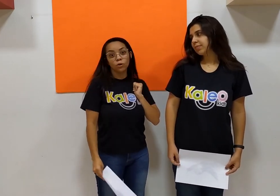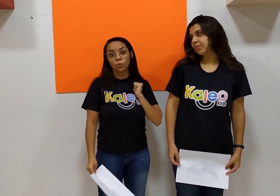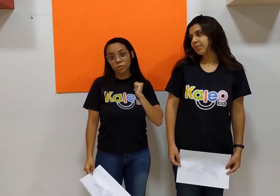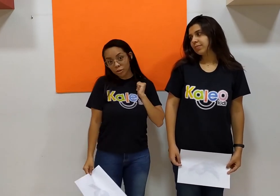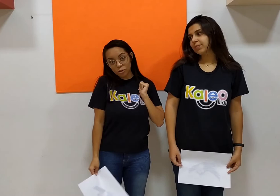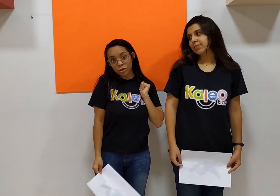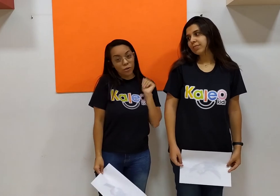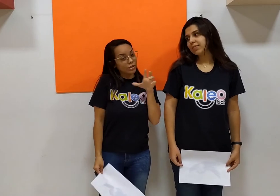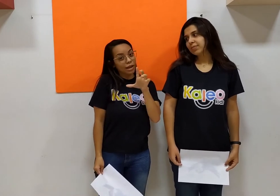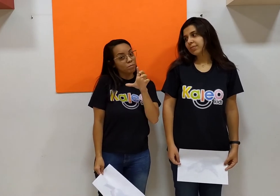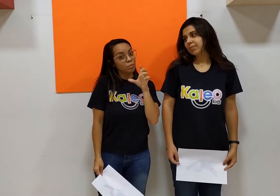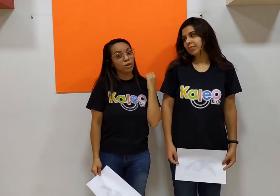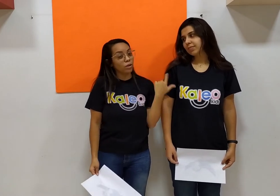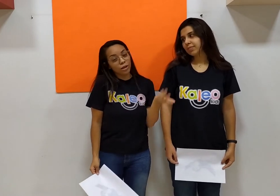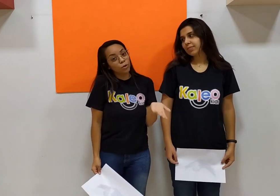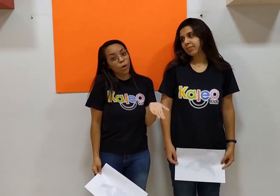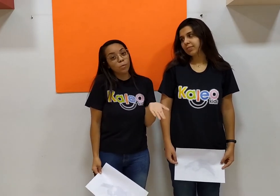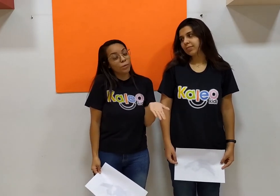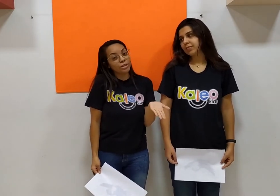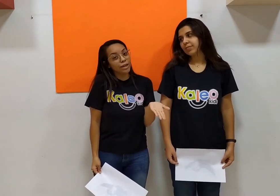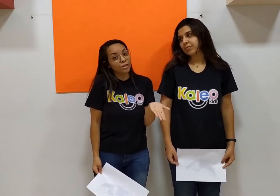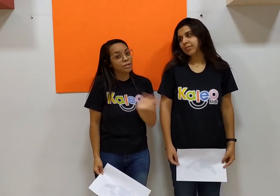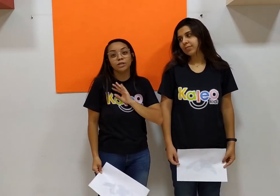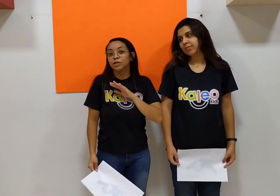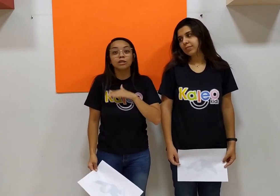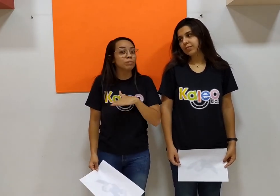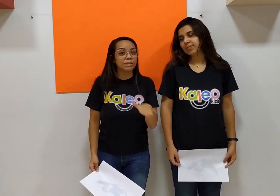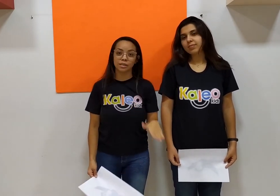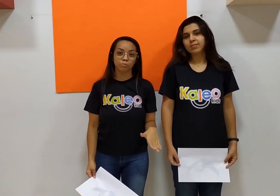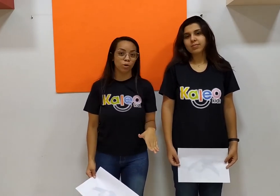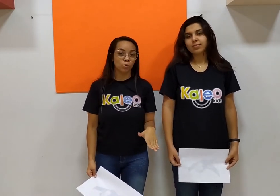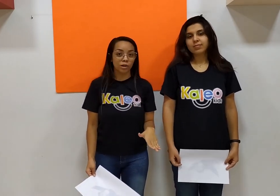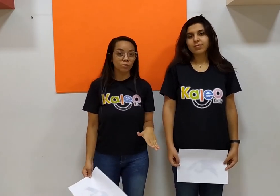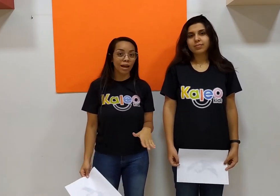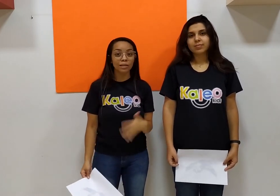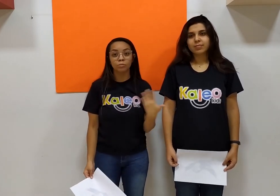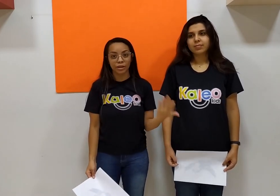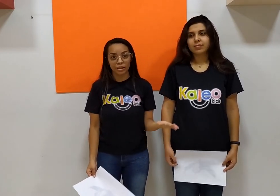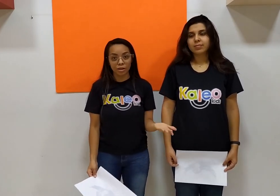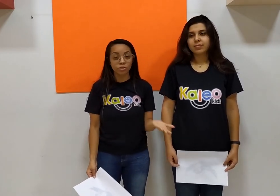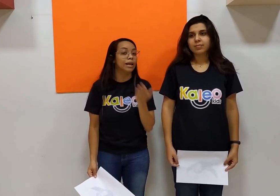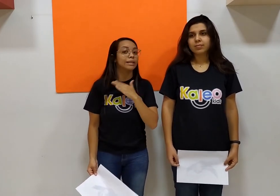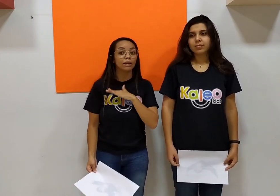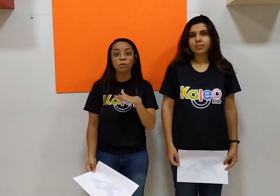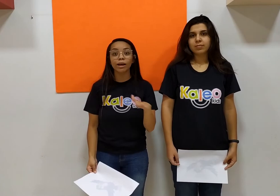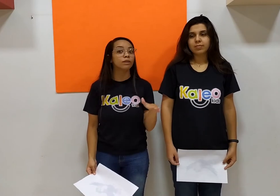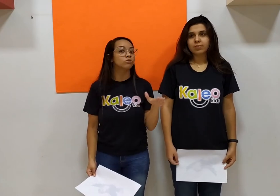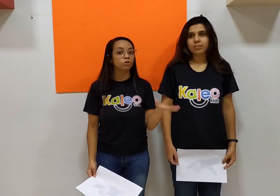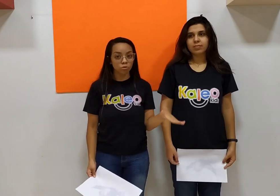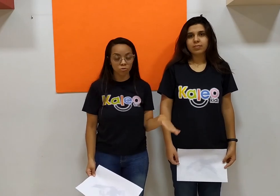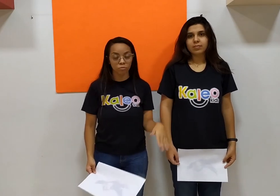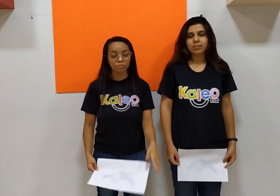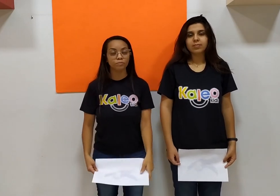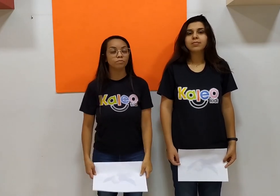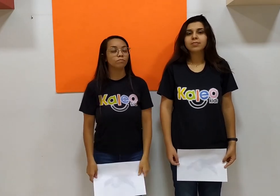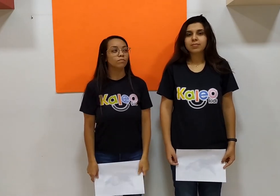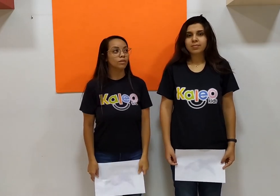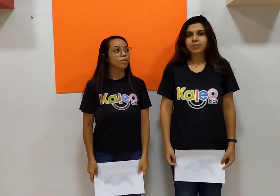com tanto de coisa que a mamãe coloca no copo pra gente. A gente não precisa se preocupar com nada, porque Deus, ele tem cuidado de tudo.